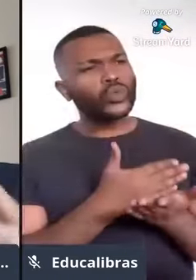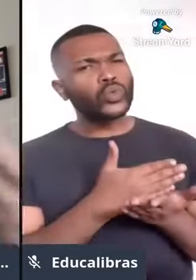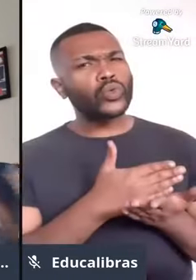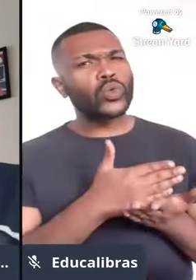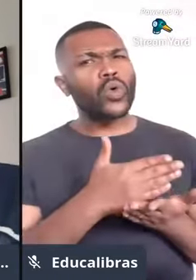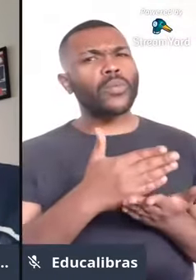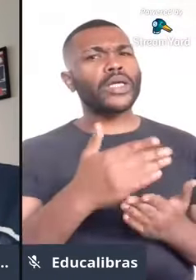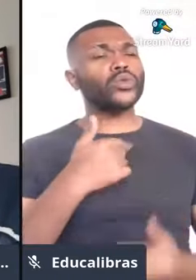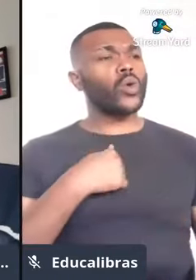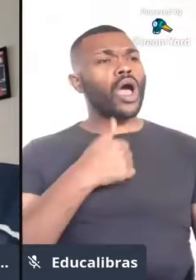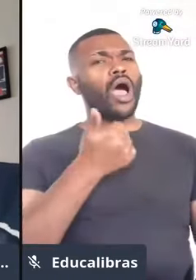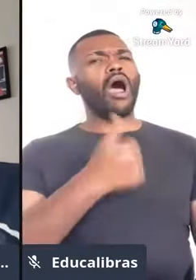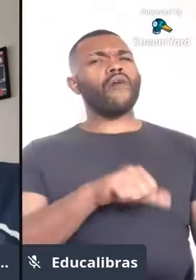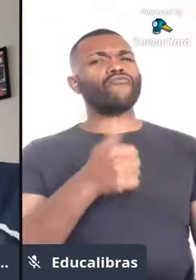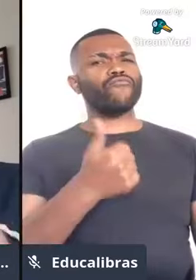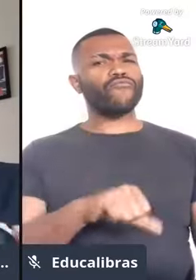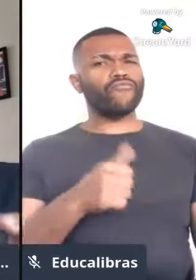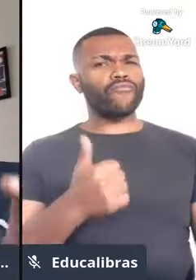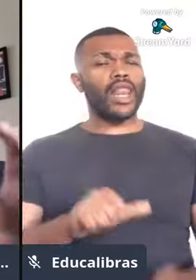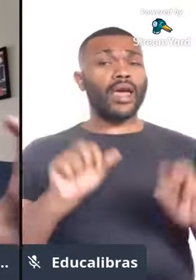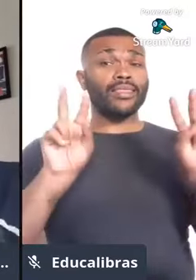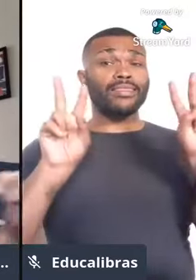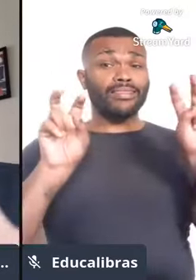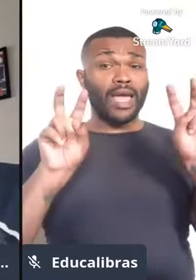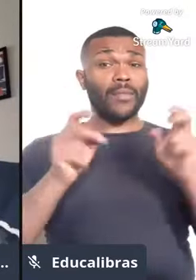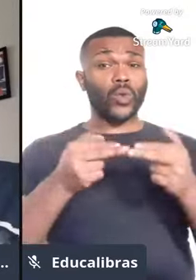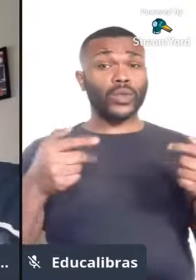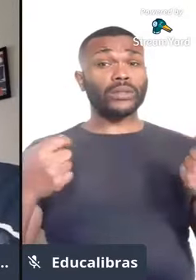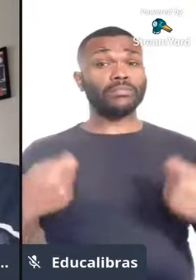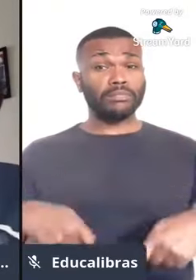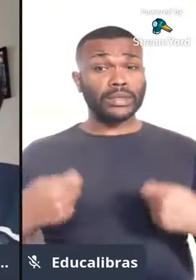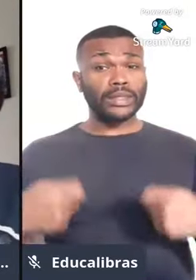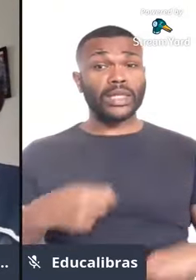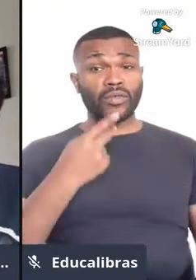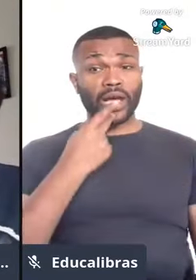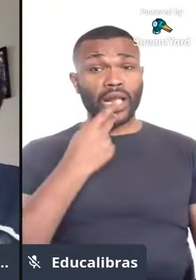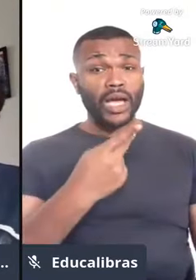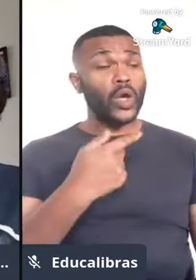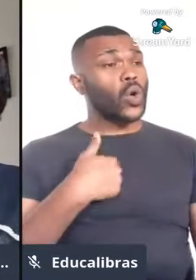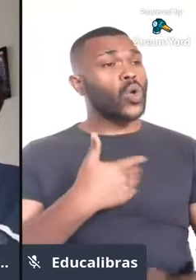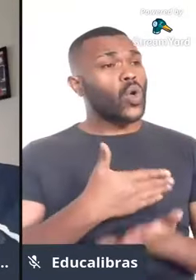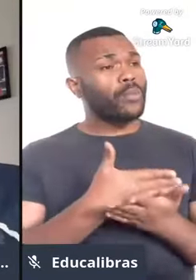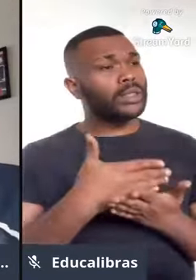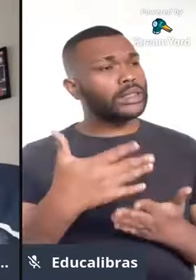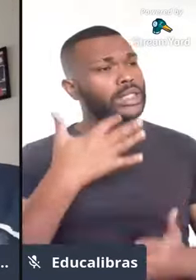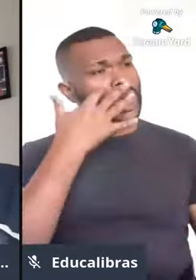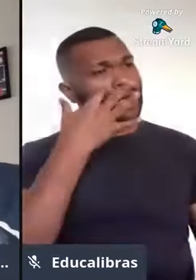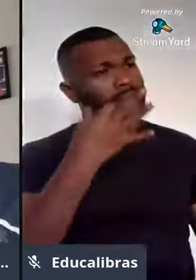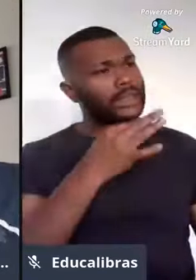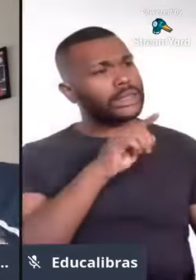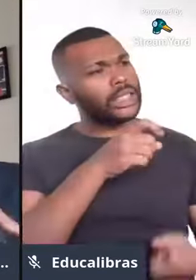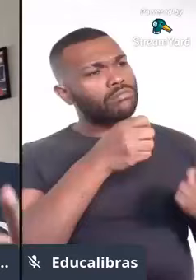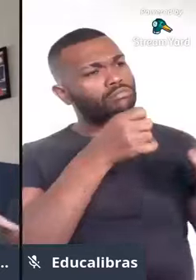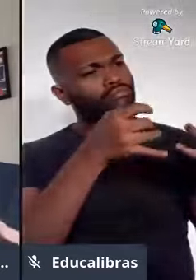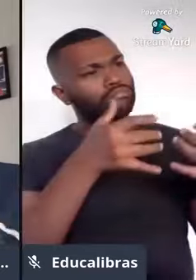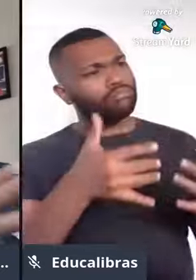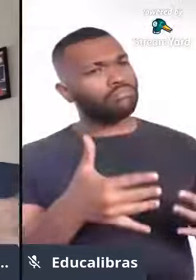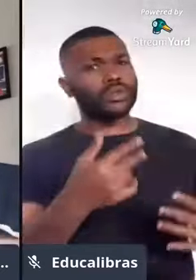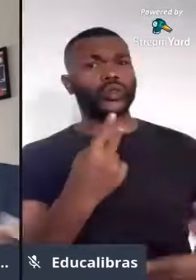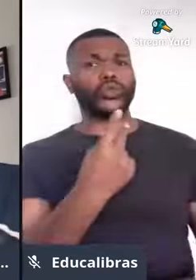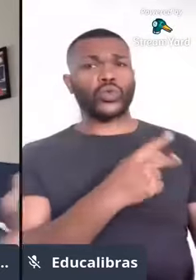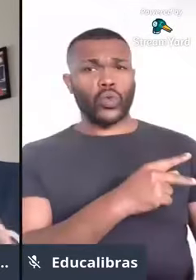avaliação sobre o que era necessário falar foi quando eu comecei a ouvir você falando. Porque a gente precisa